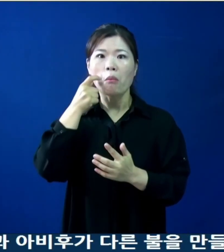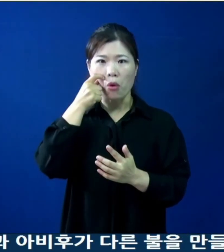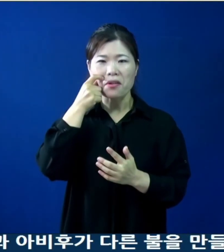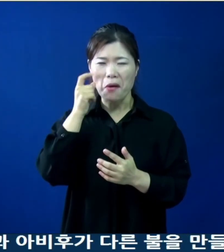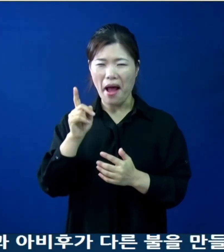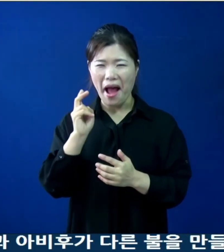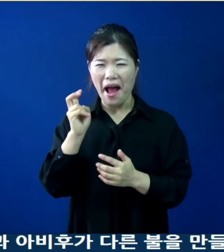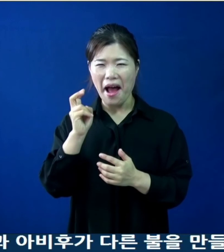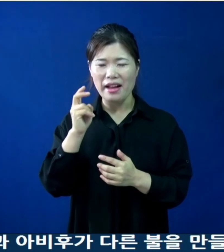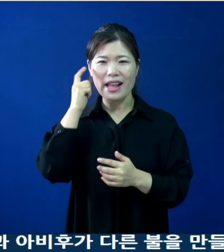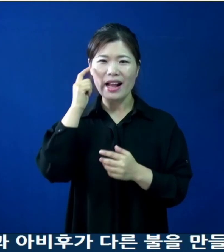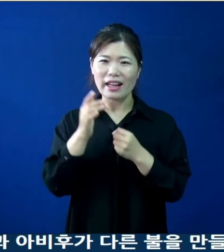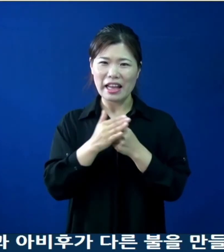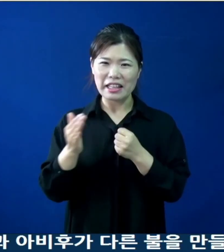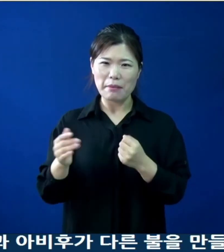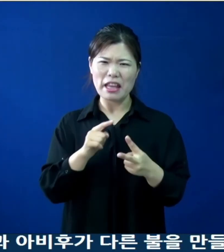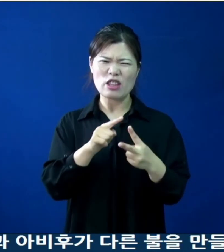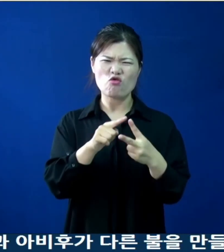때문에 살짝